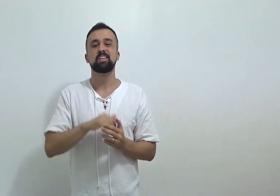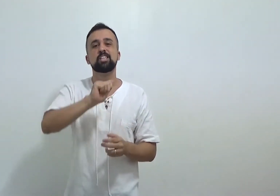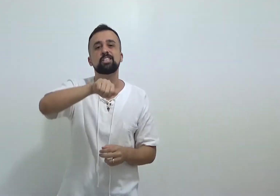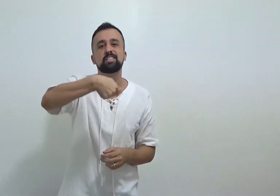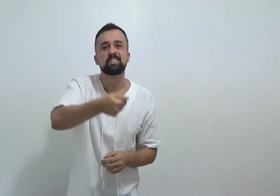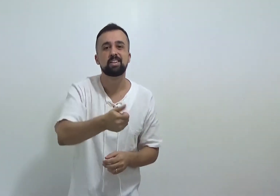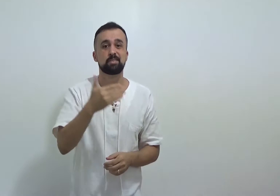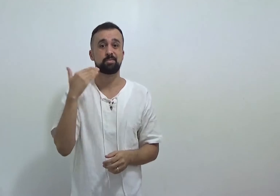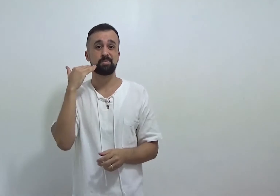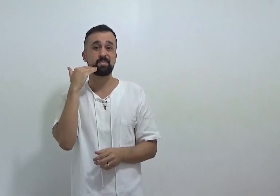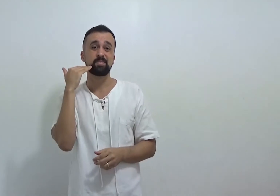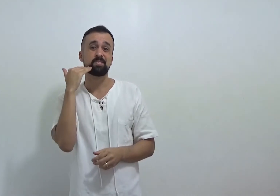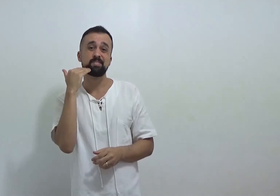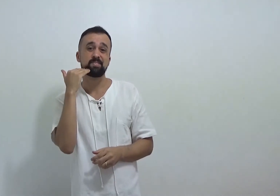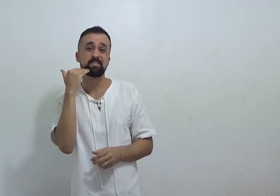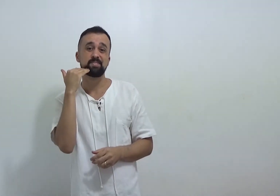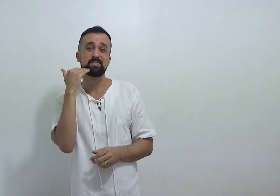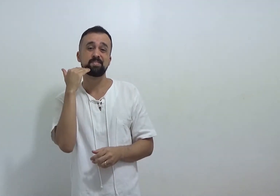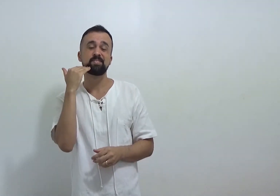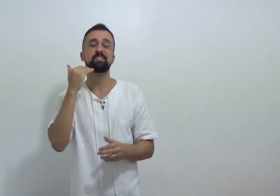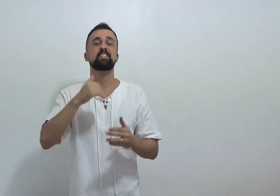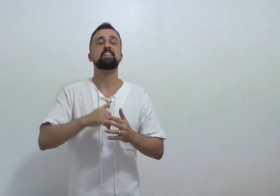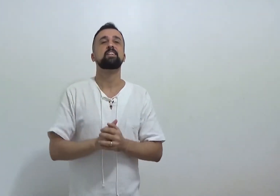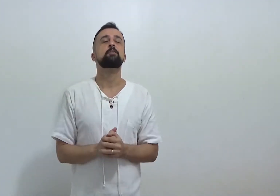de Itamarandiba.